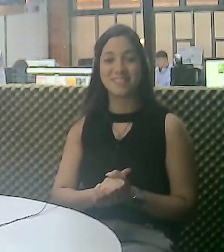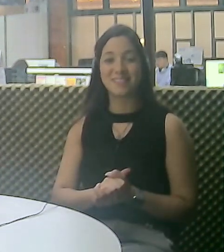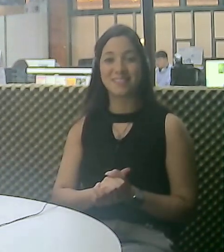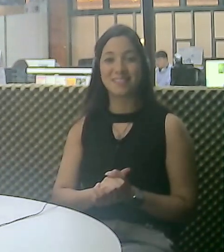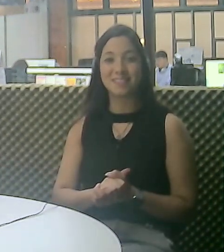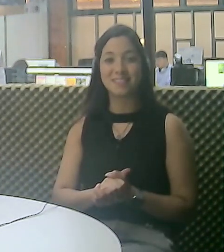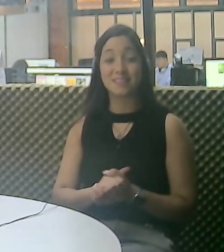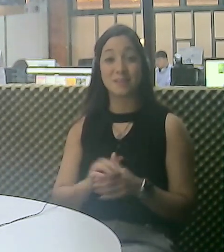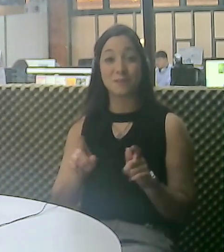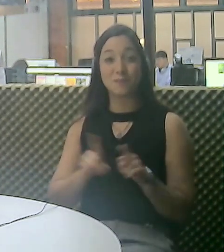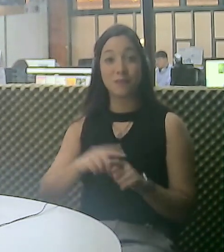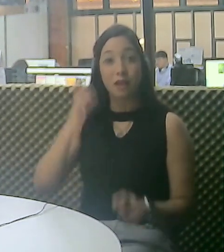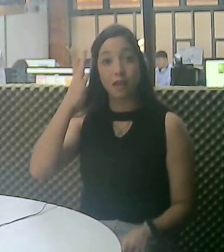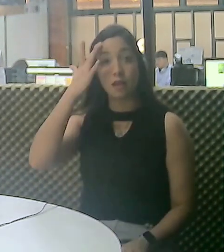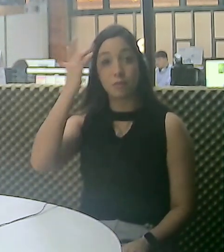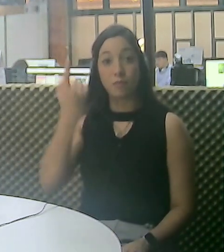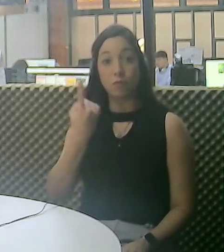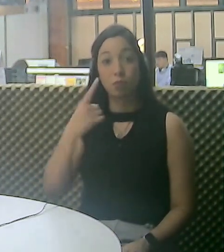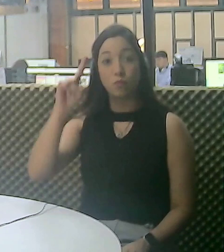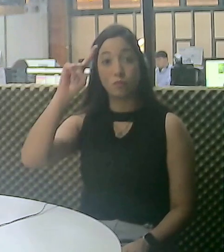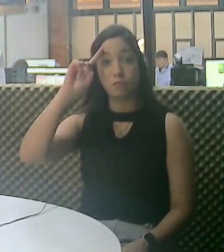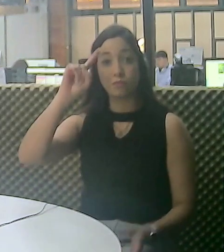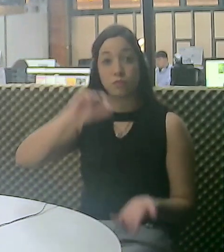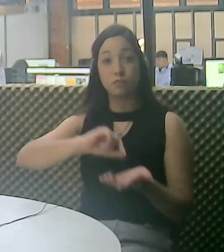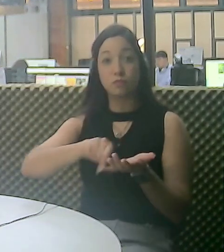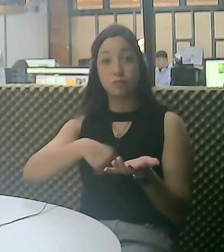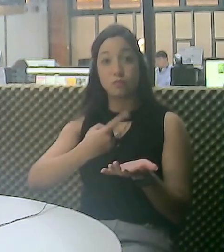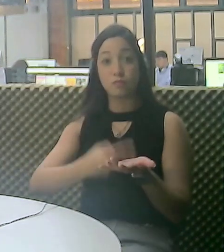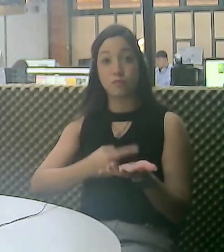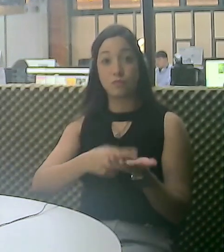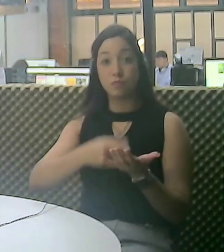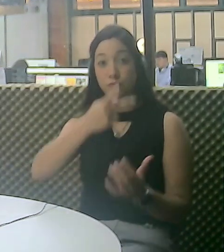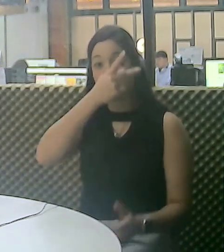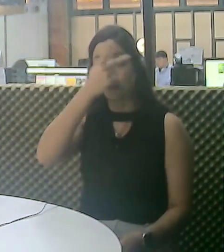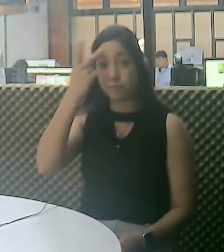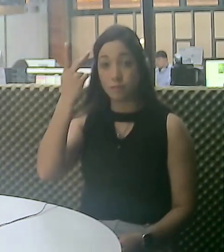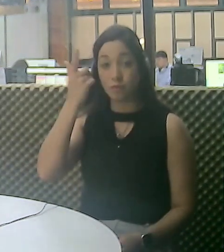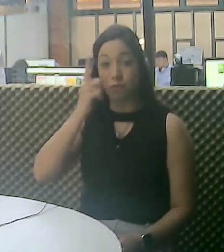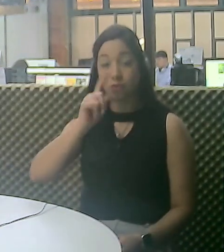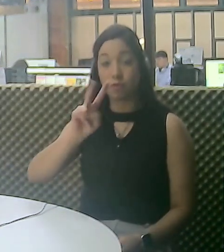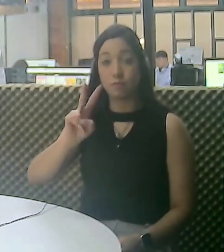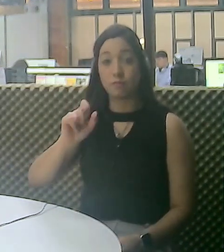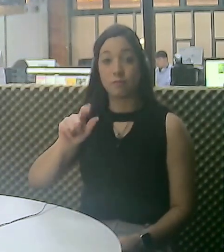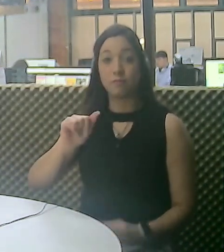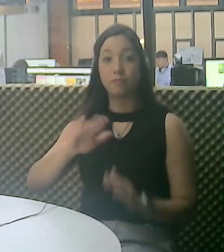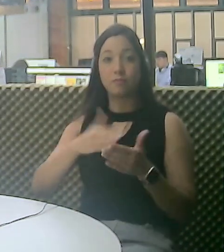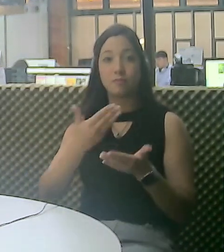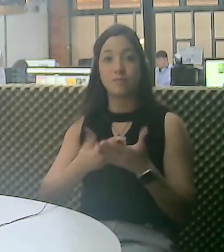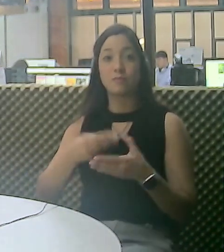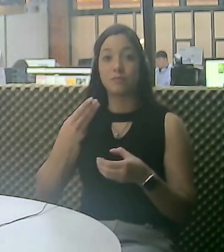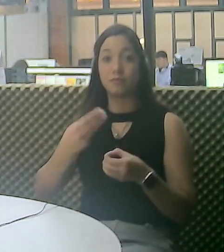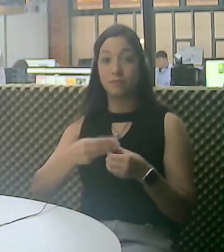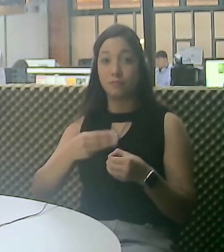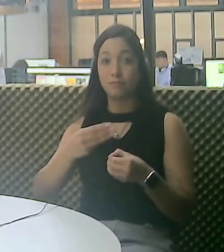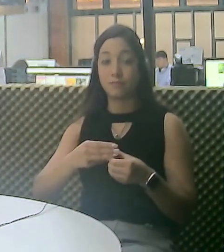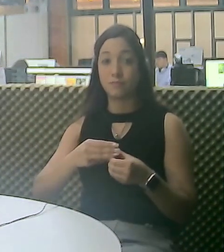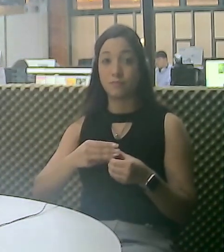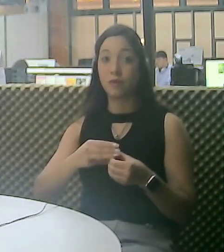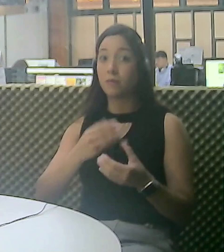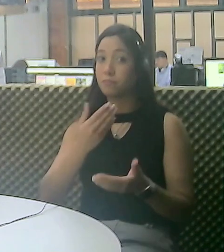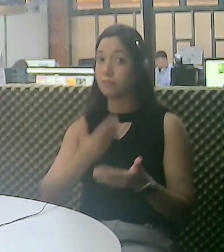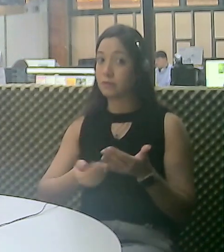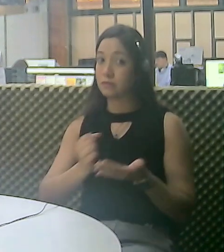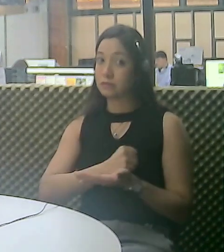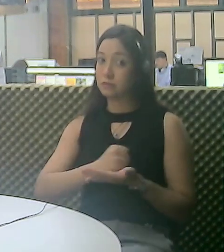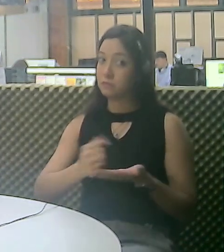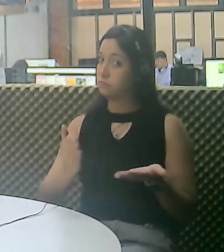E vale lembrar que amanhã é o último dia para matricular os contemplados com uma vaga para as escolas municipais. Não perca o